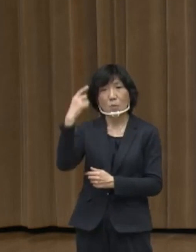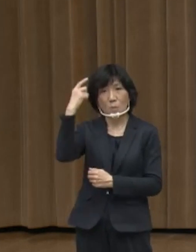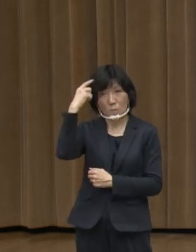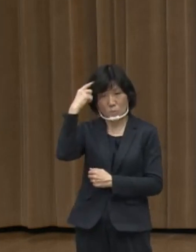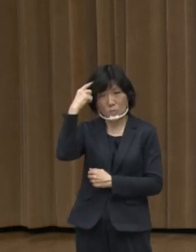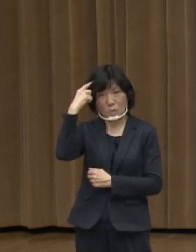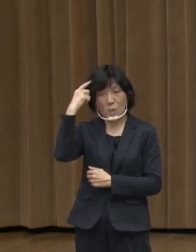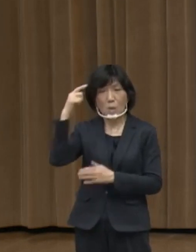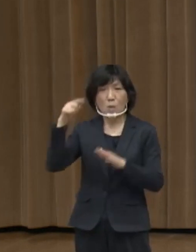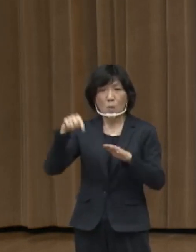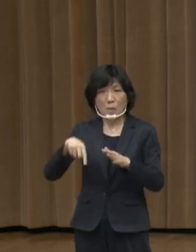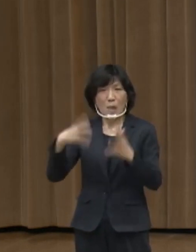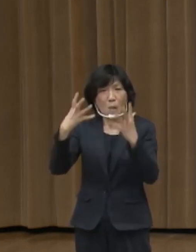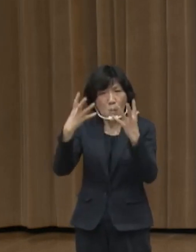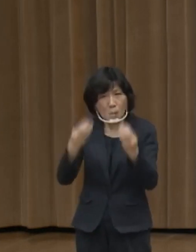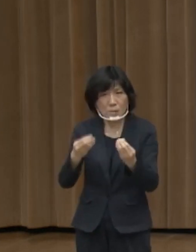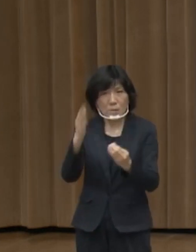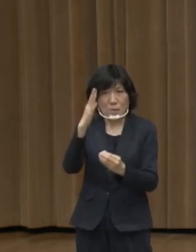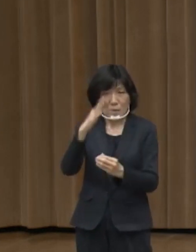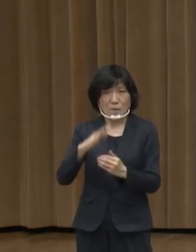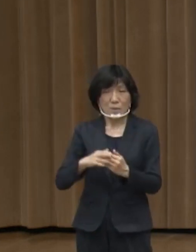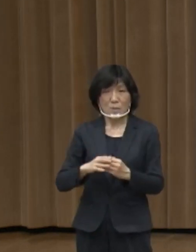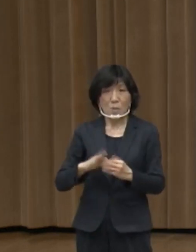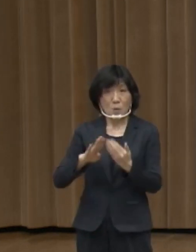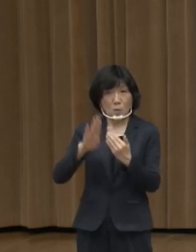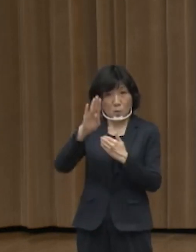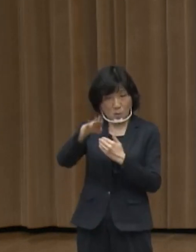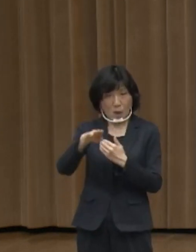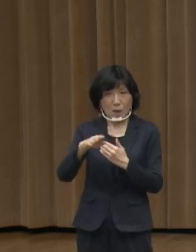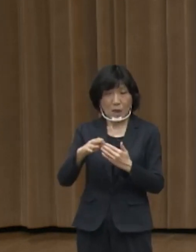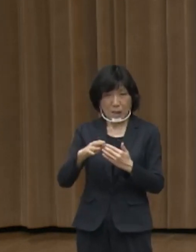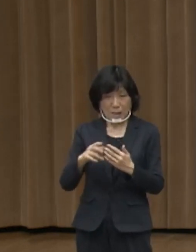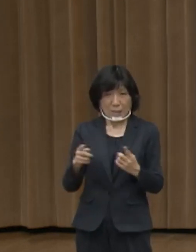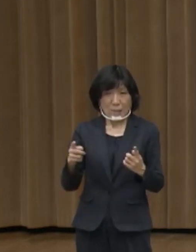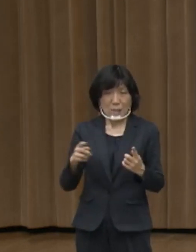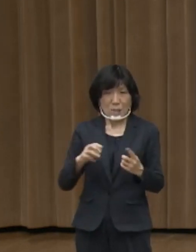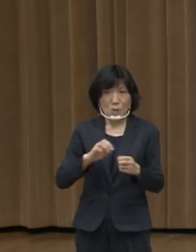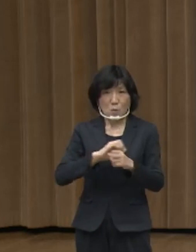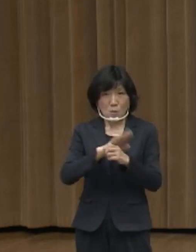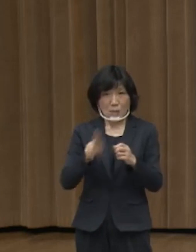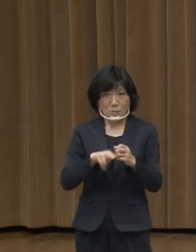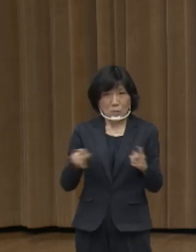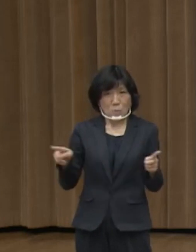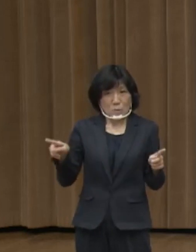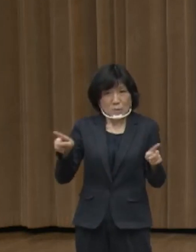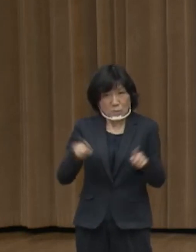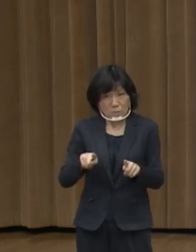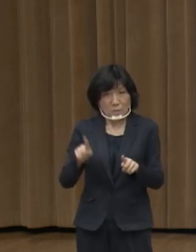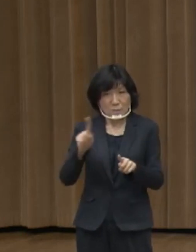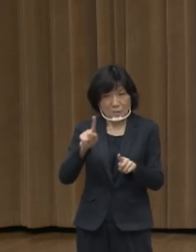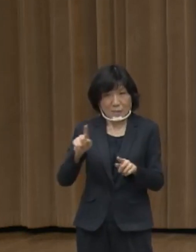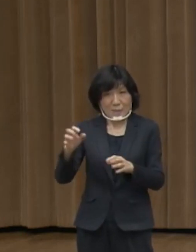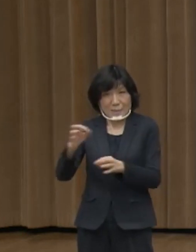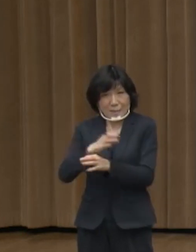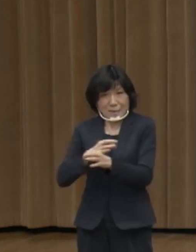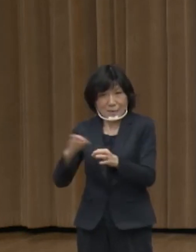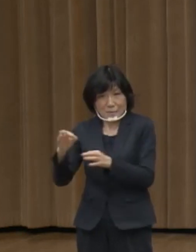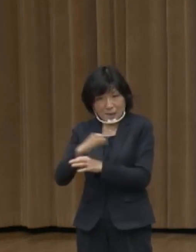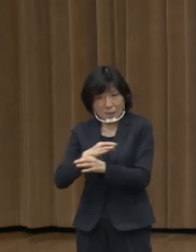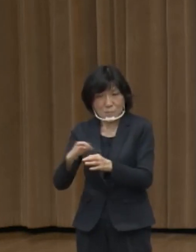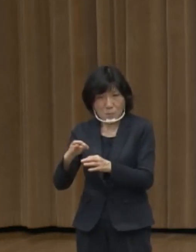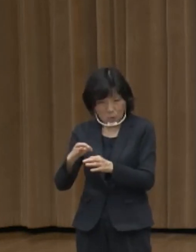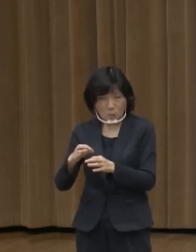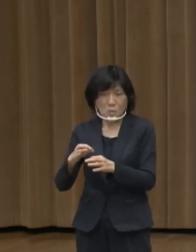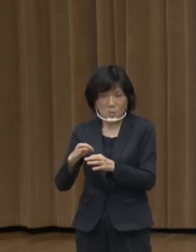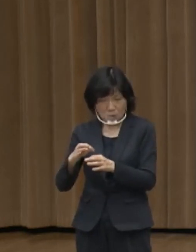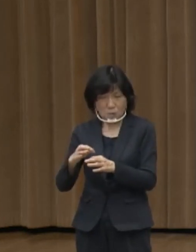これが終点では全くなくて、今後はウィズコロナ、ポストコロナを見据えて県内経済への影響を最小限